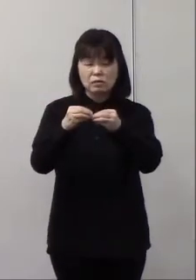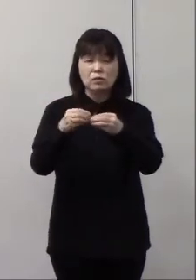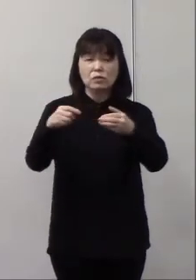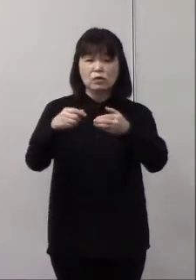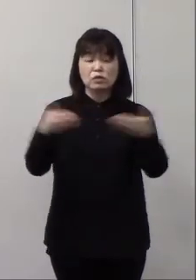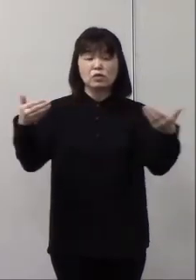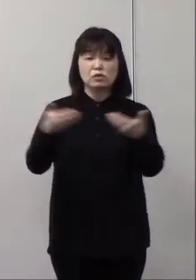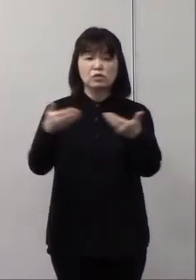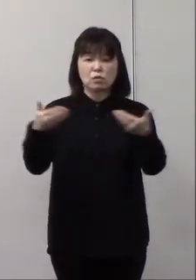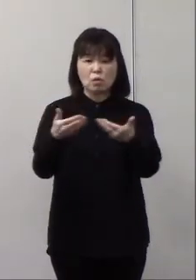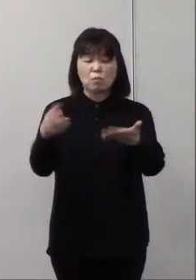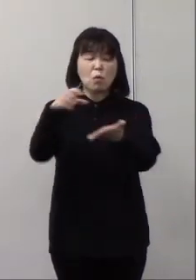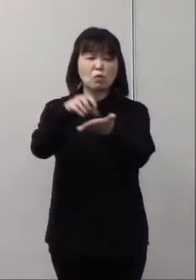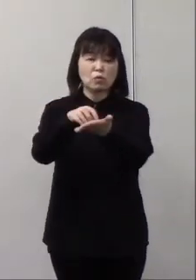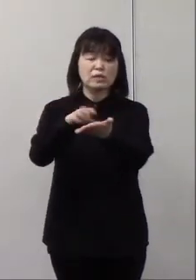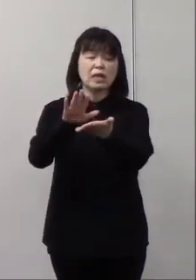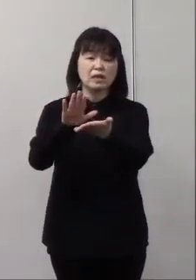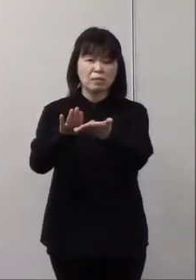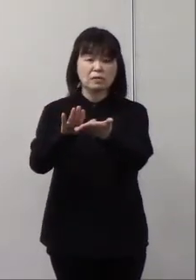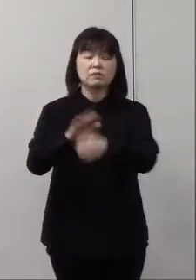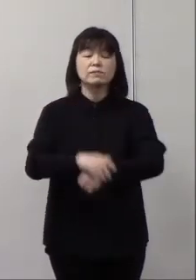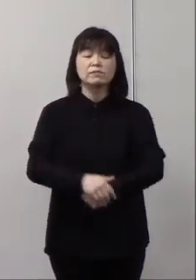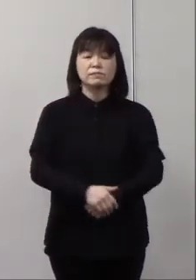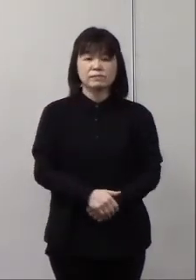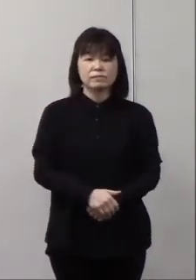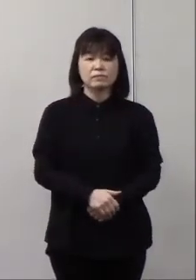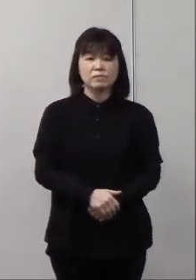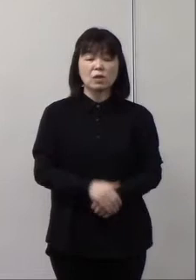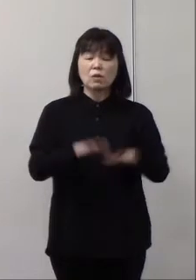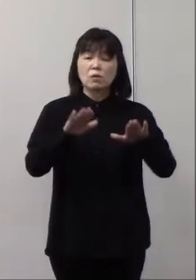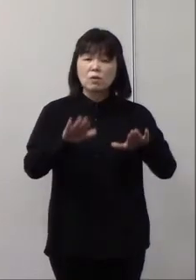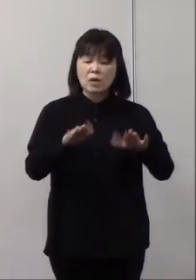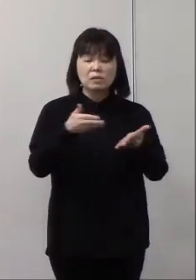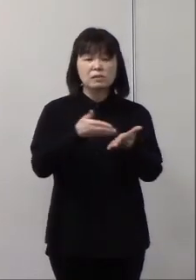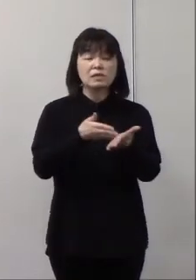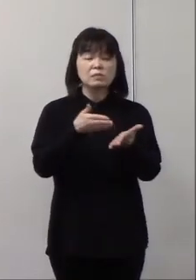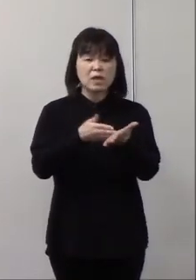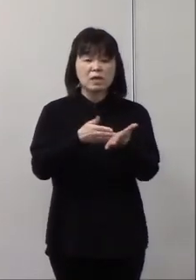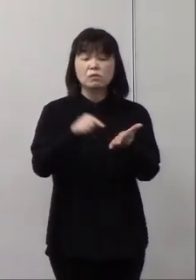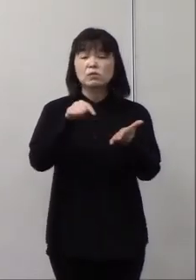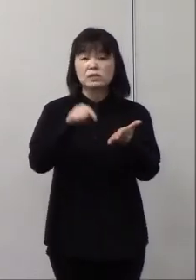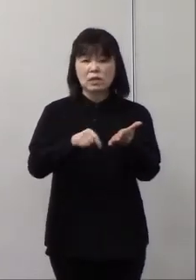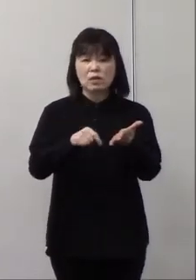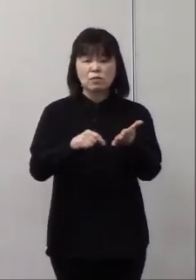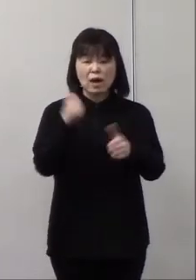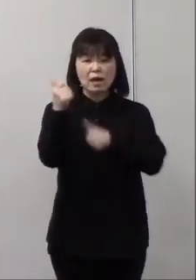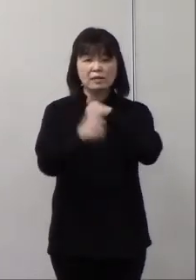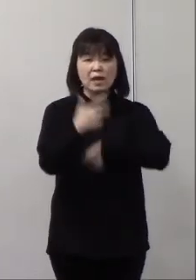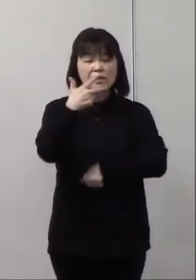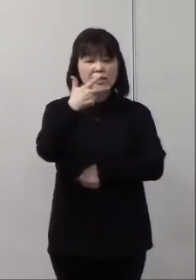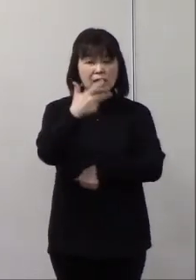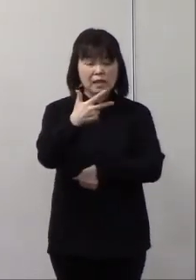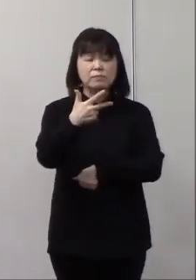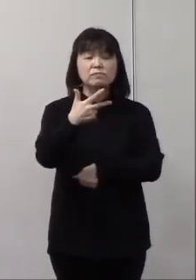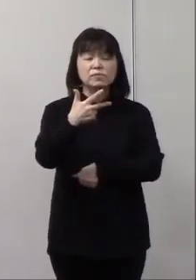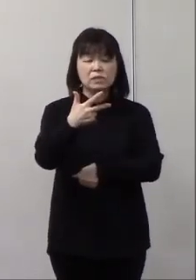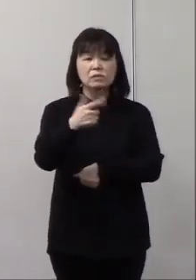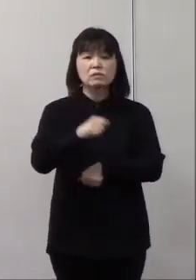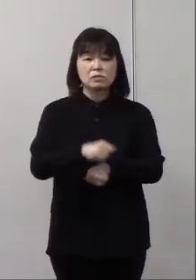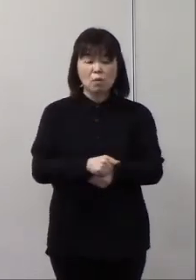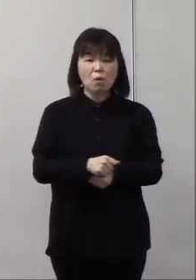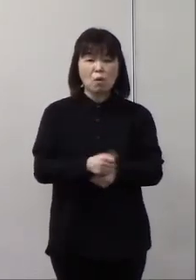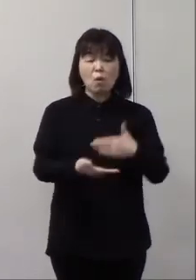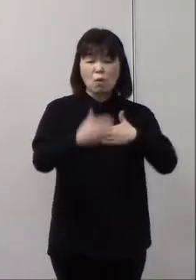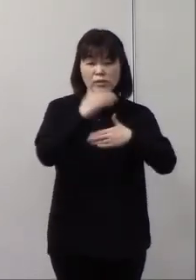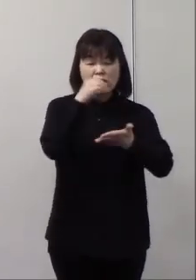はこの第7弾となる緊急経済対策で、あえてこういう変則的な